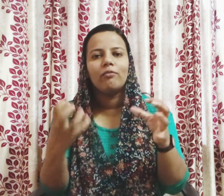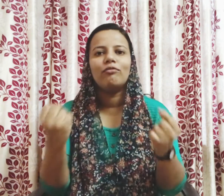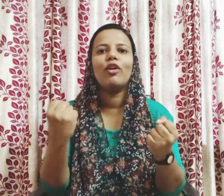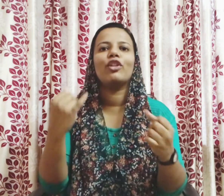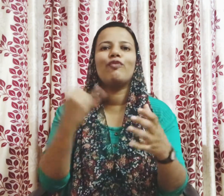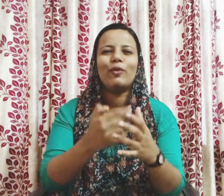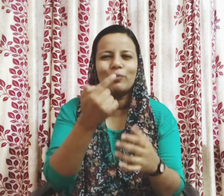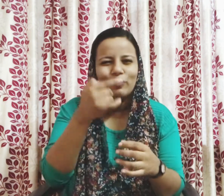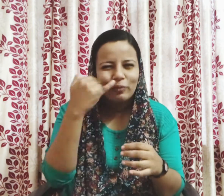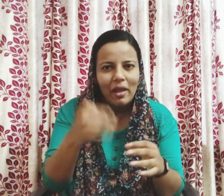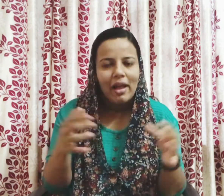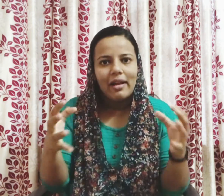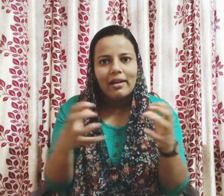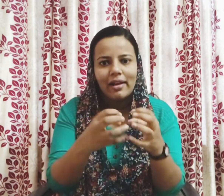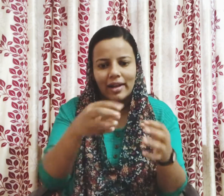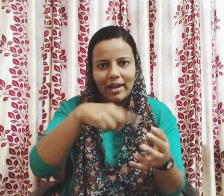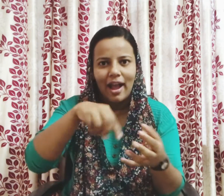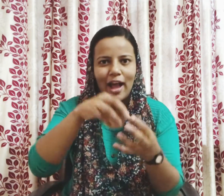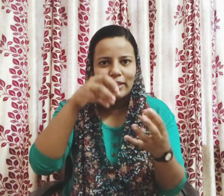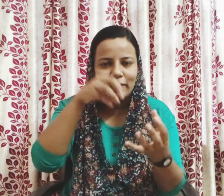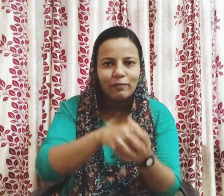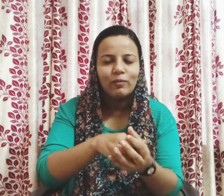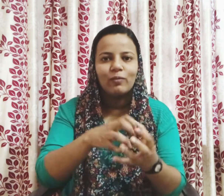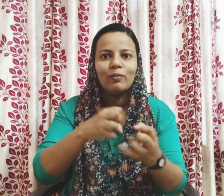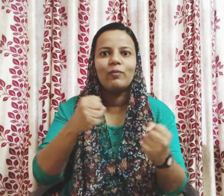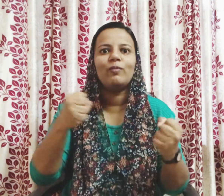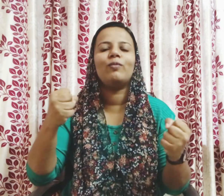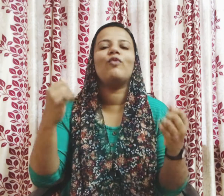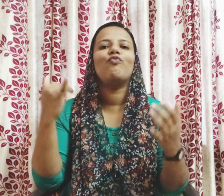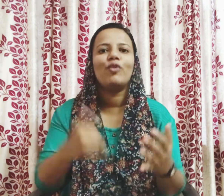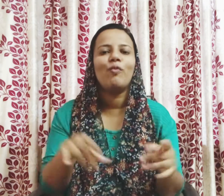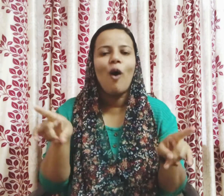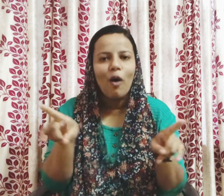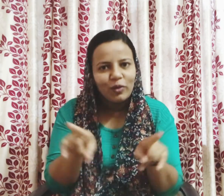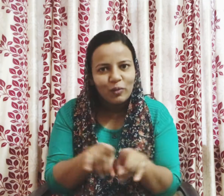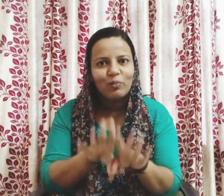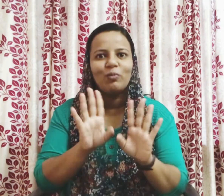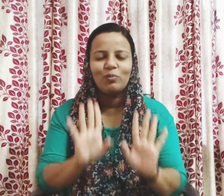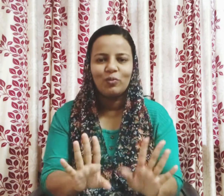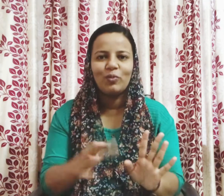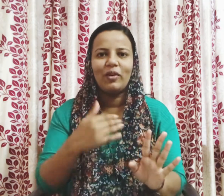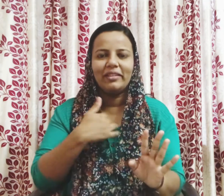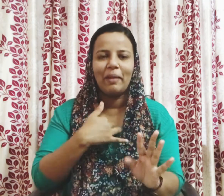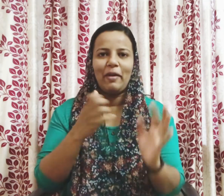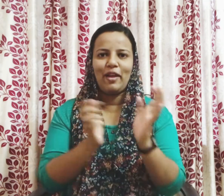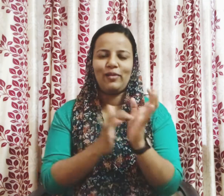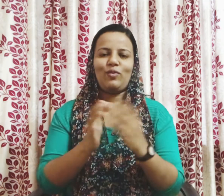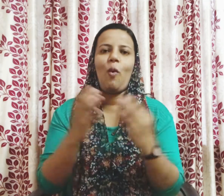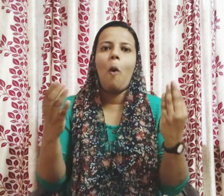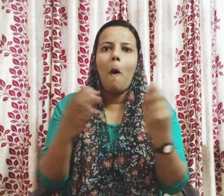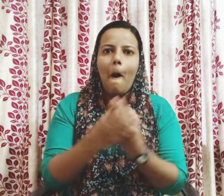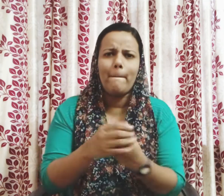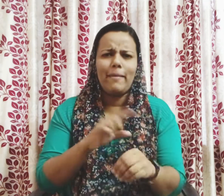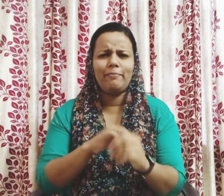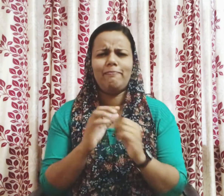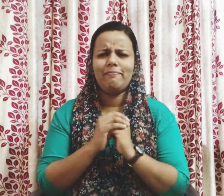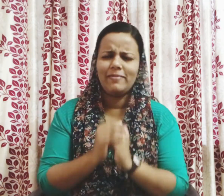ഇതുപോലെ നമ്മൾ അധികാരത്തിൽ നിന്നേറ്റ് കർത്താവിൻ്റെ കൂടെ ഇരുന്ന് ദൈവത്തെ ആരാധിച്ച് ദൈവത്തിൽ നിന്ന് പ്രാപിച്ച് നമ്മുടെ